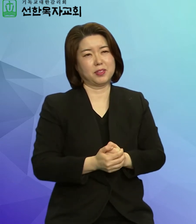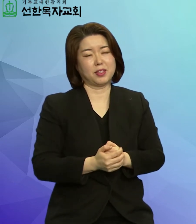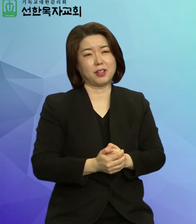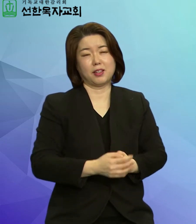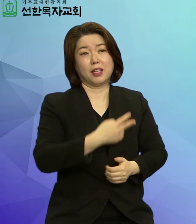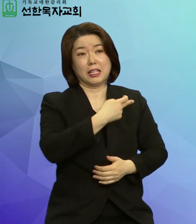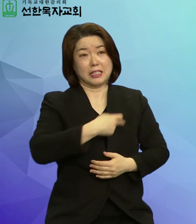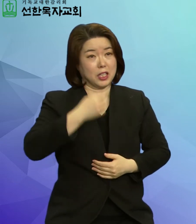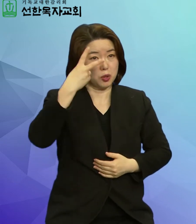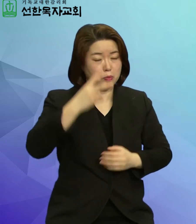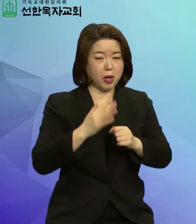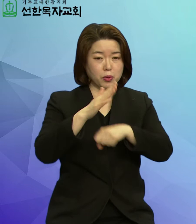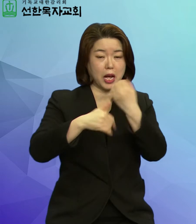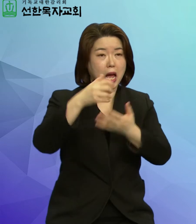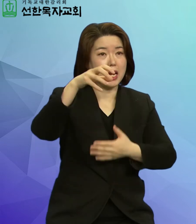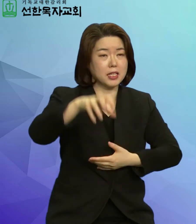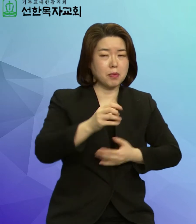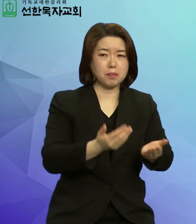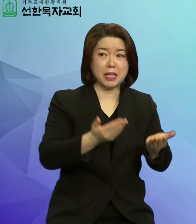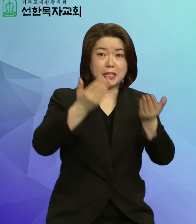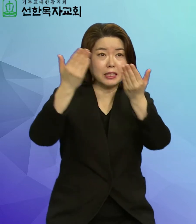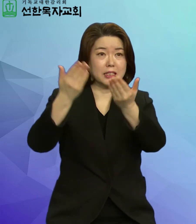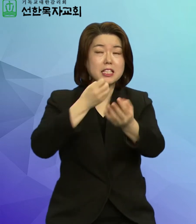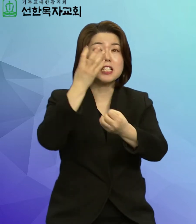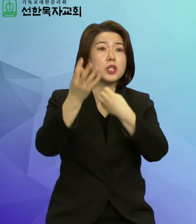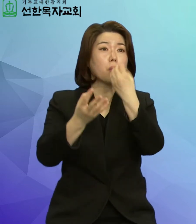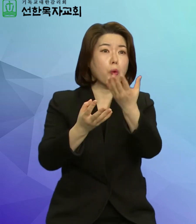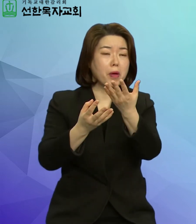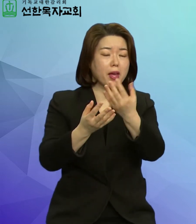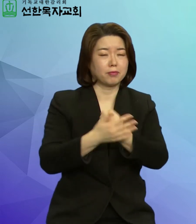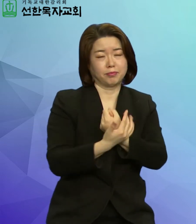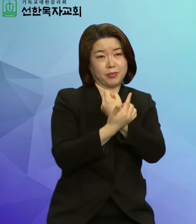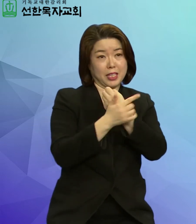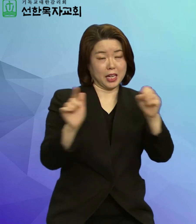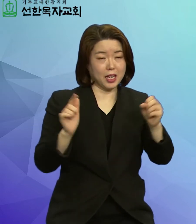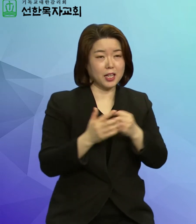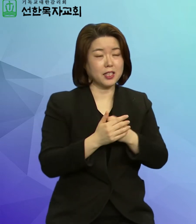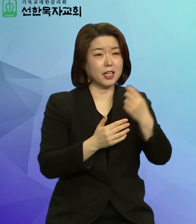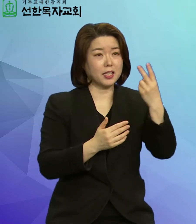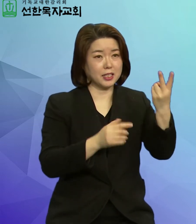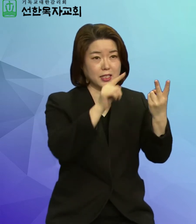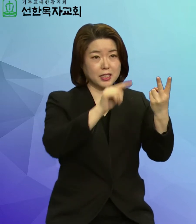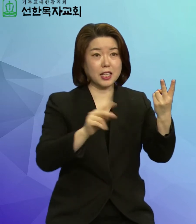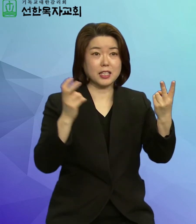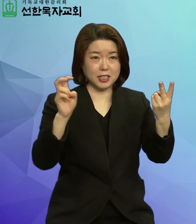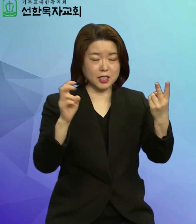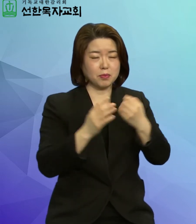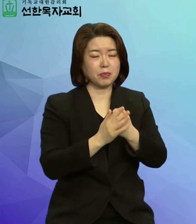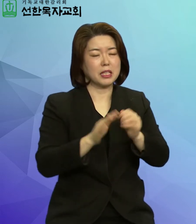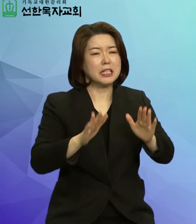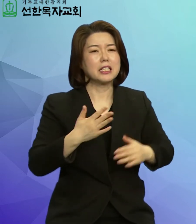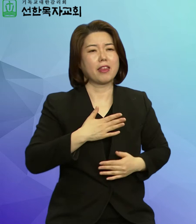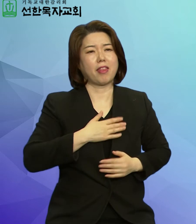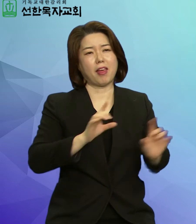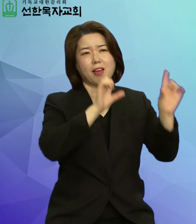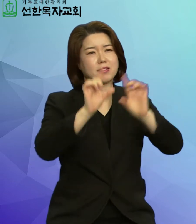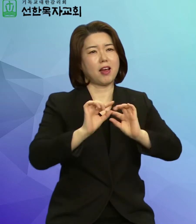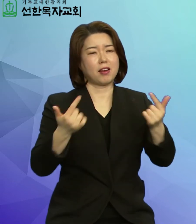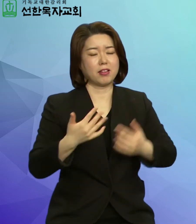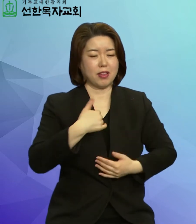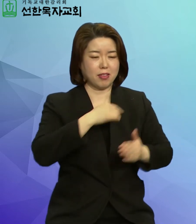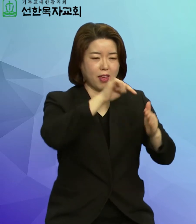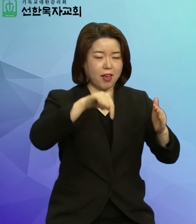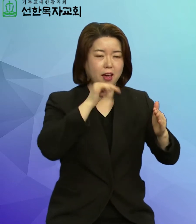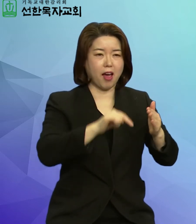그렇지 않습니다. 사도 바울은 하나님 앞에 드렸던 고백이 갈라디아서 2장 20절에 이제는 내가 사는